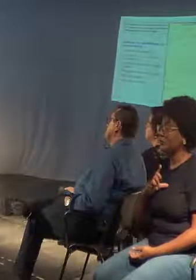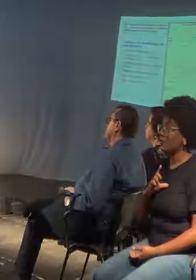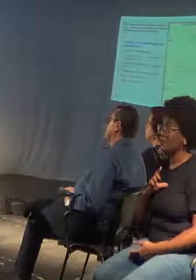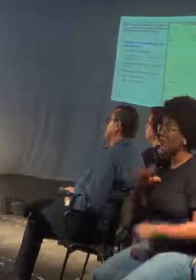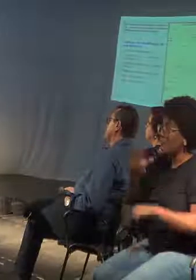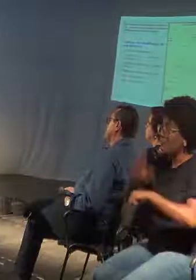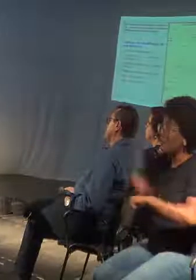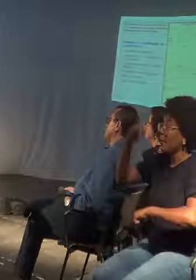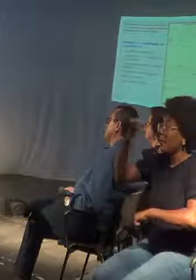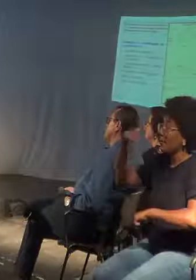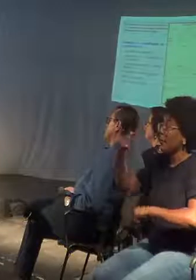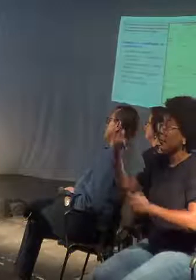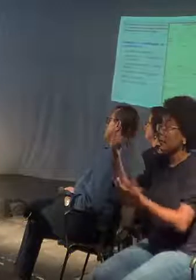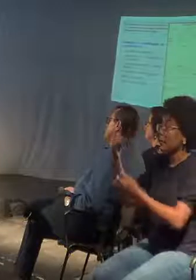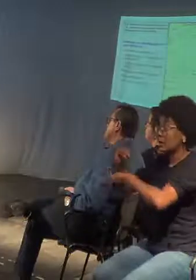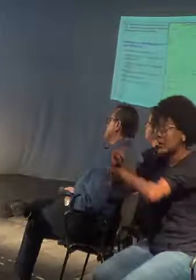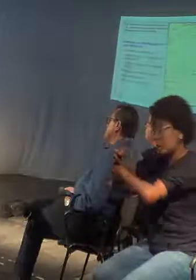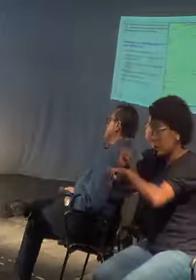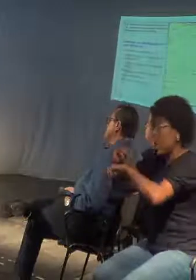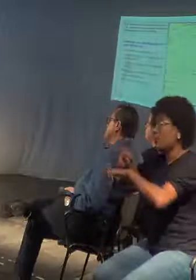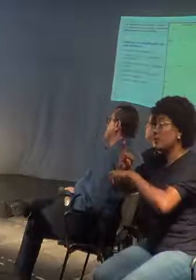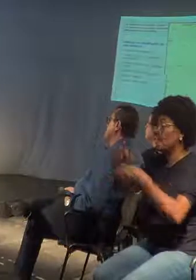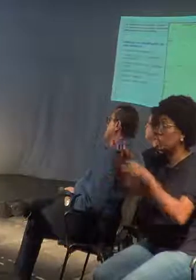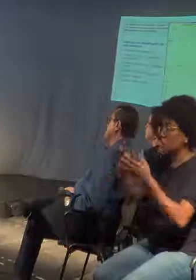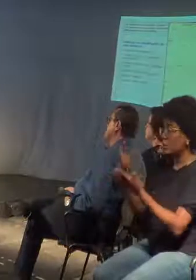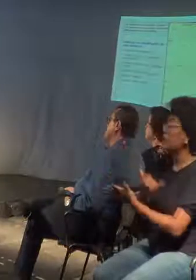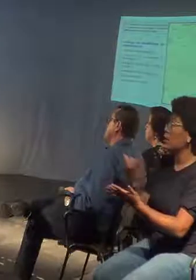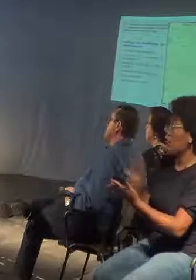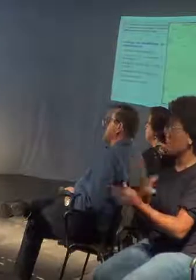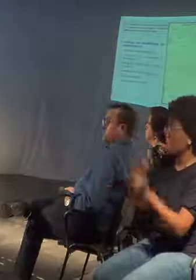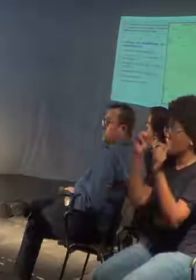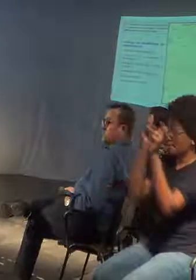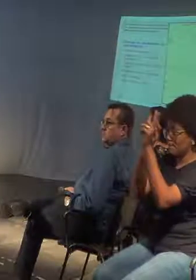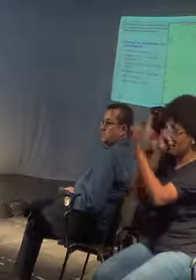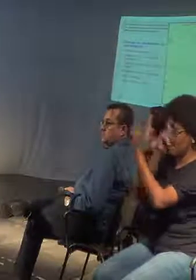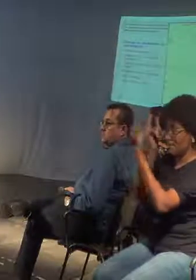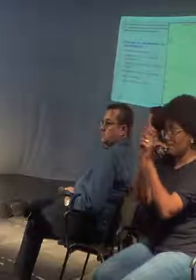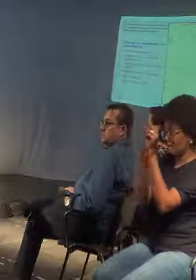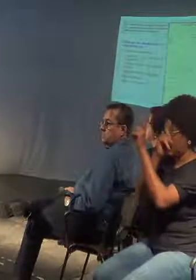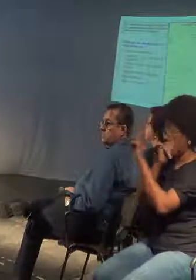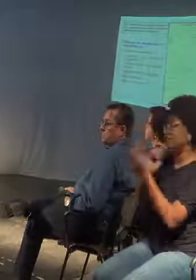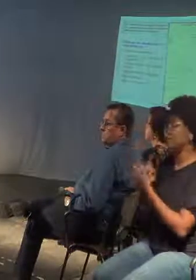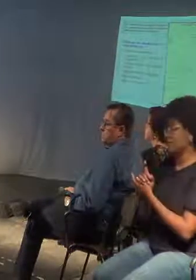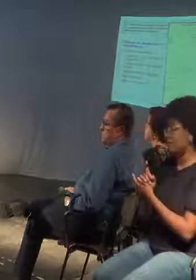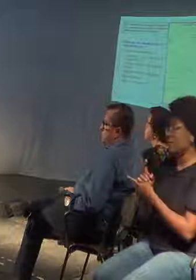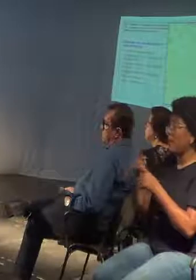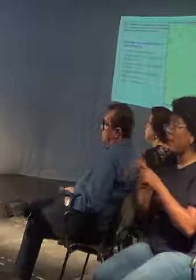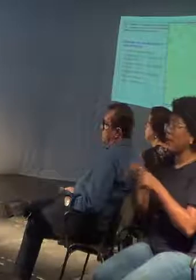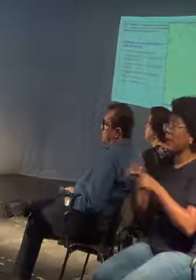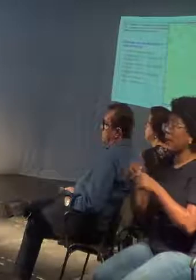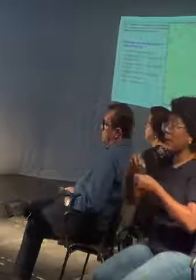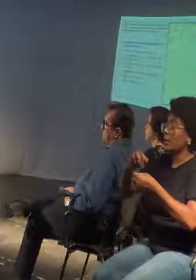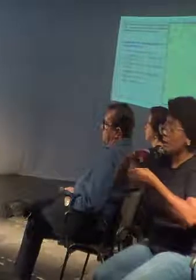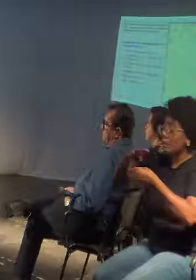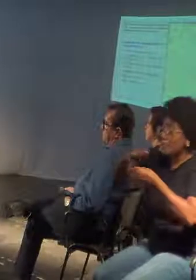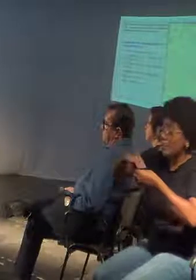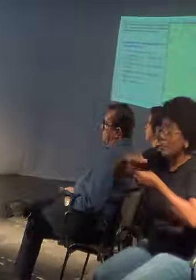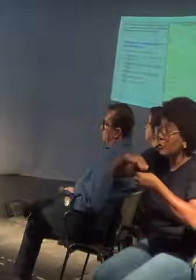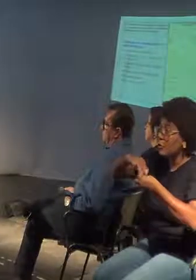mais de Léo de Itabuna, porque os outros municípios estão, de certa forma, numa periferia que não tem tanta